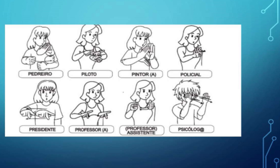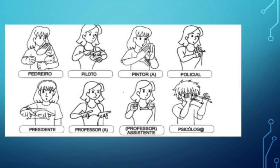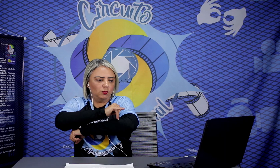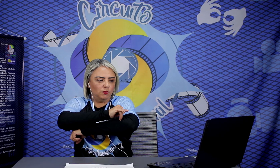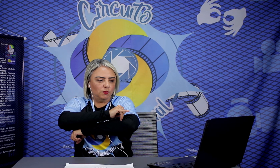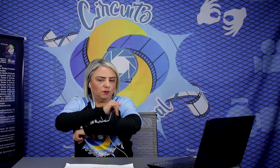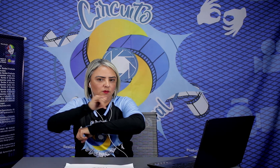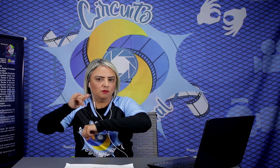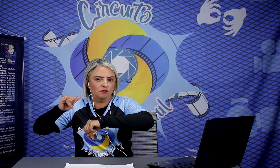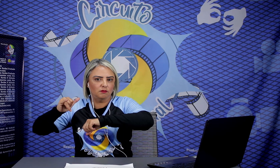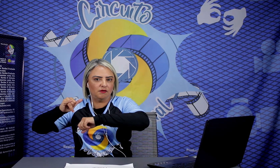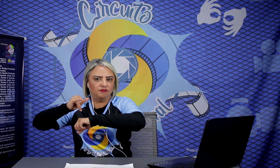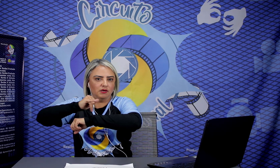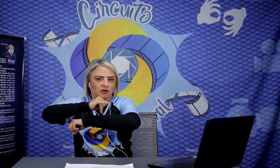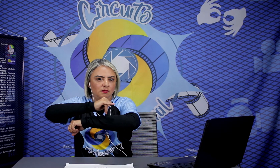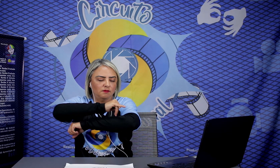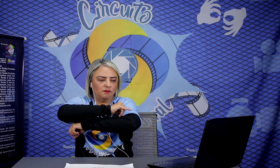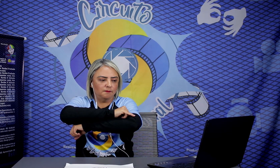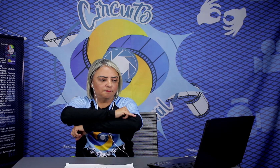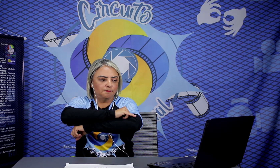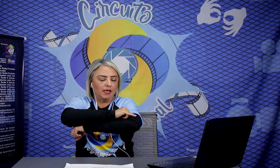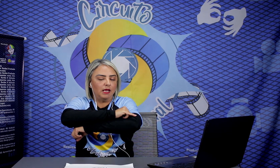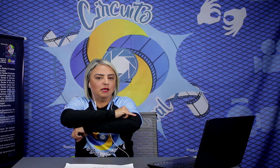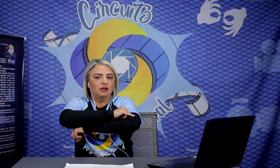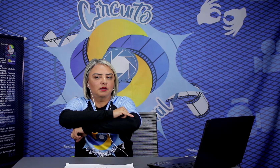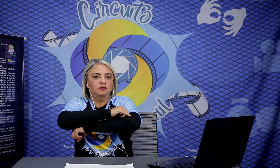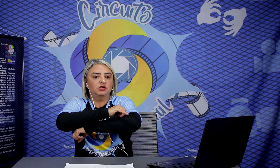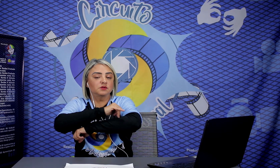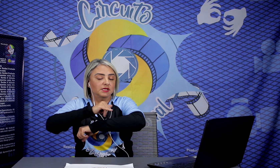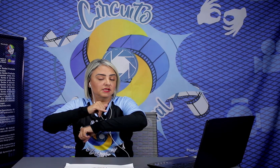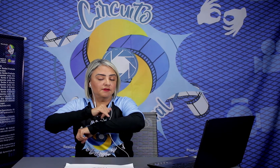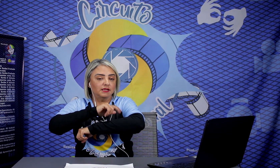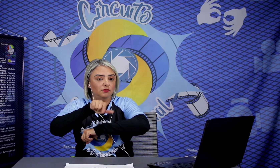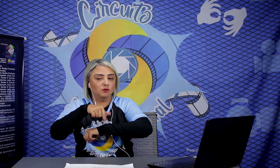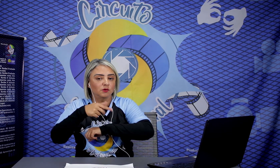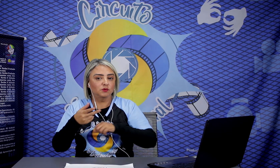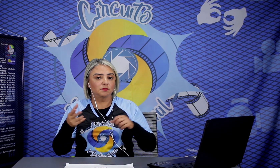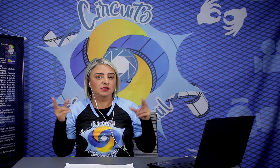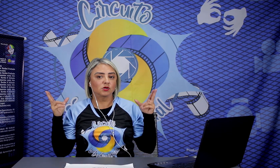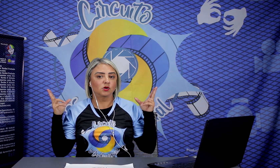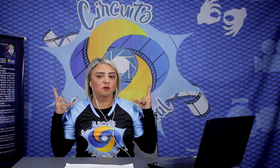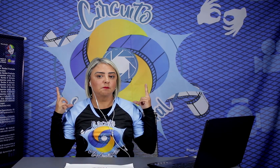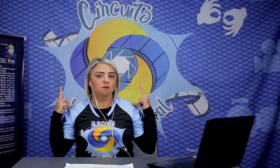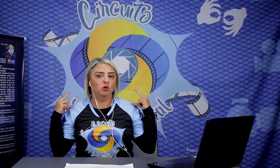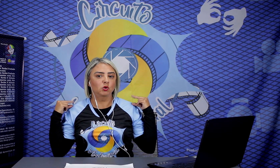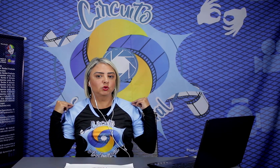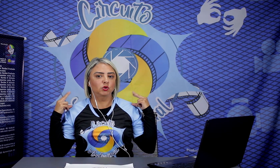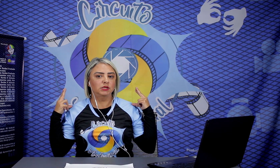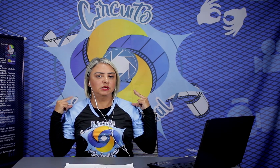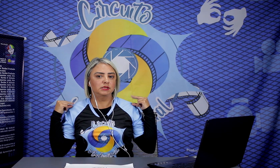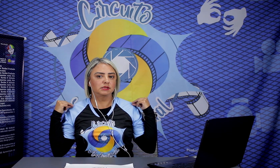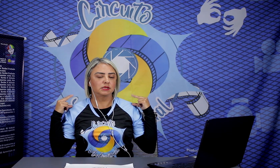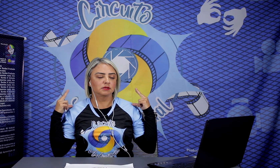Piloto, o avião. Gente, eu não sei se vai estar no outro, mas ó, motorista.